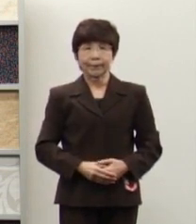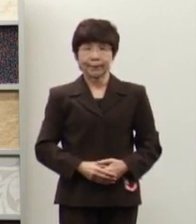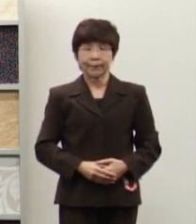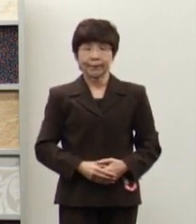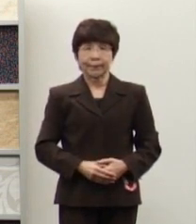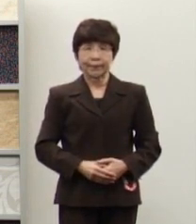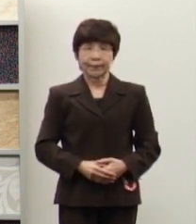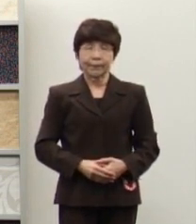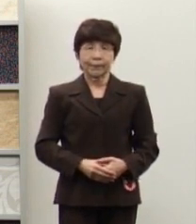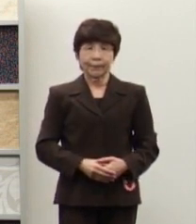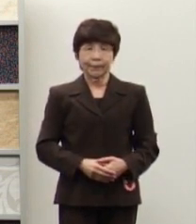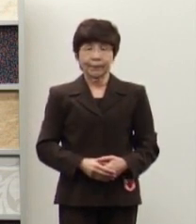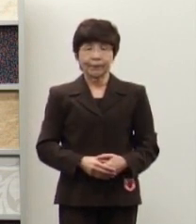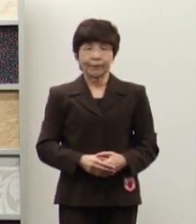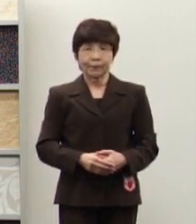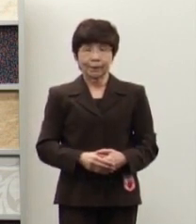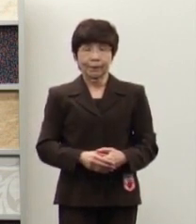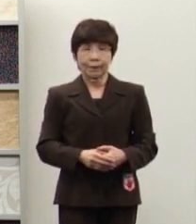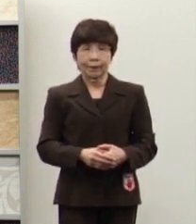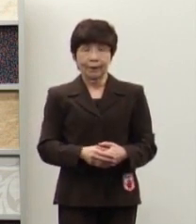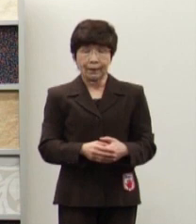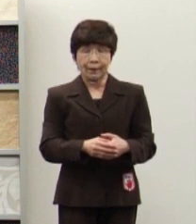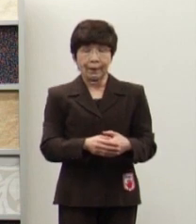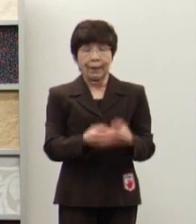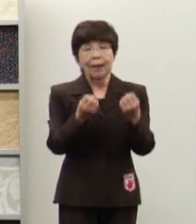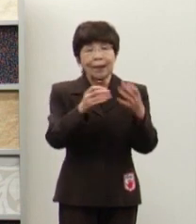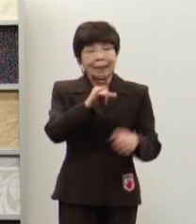まずはじめに、新型インフルエンザ等、